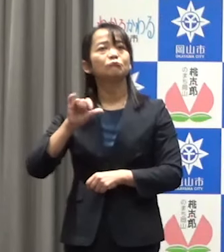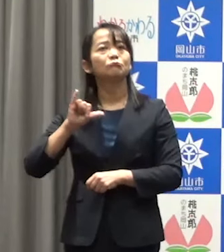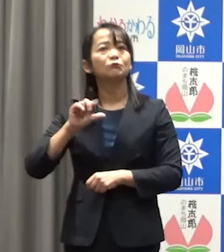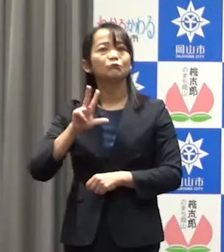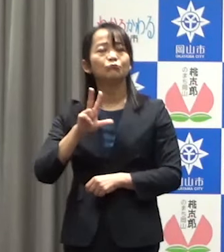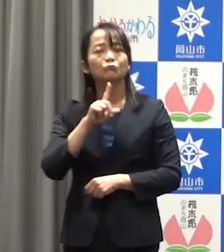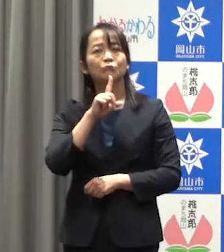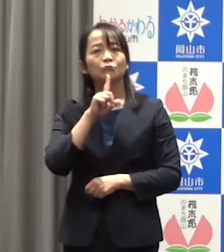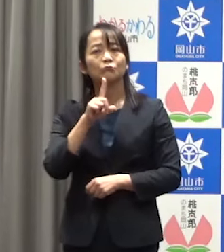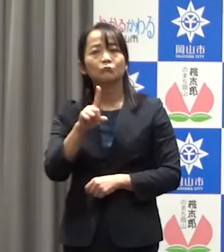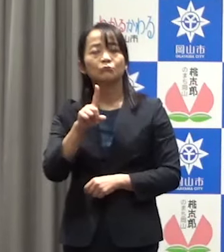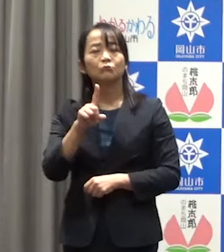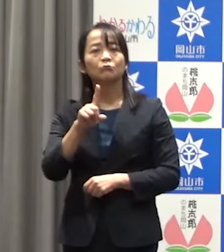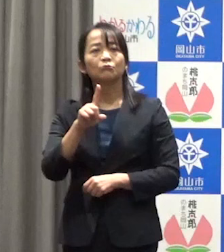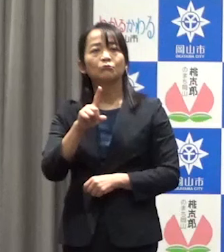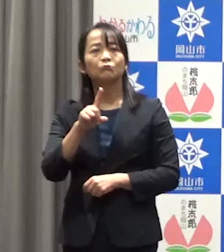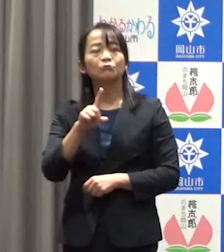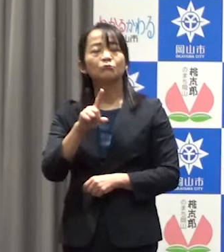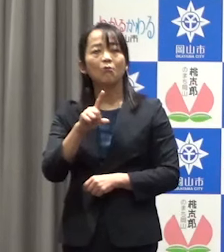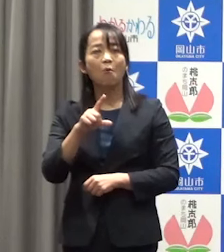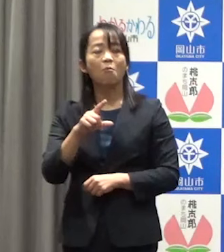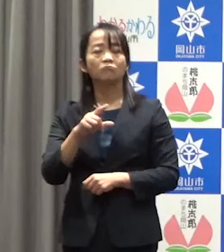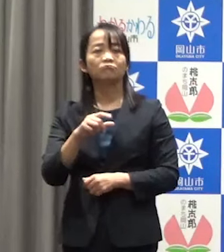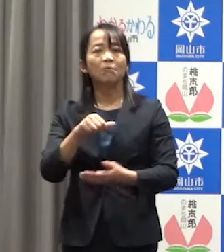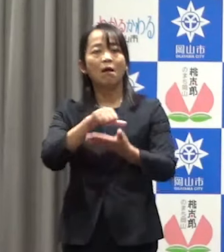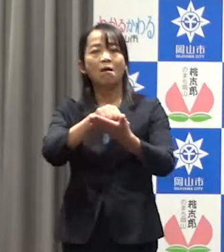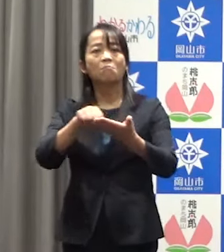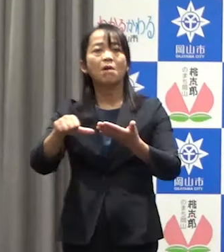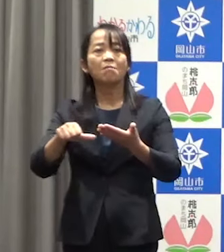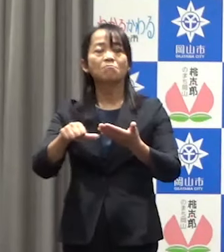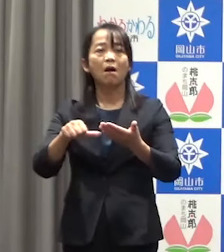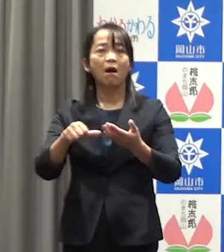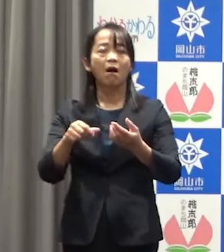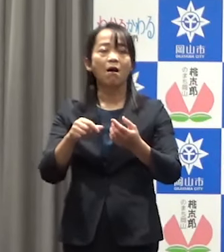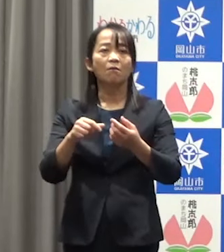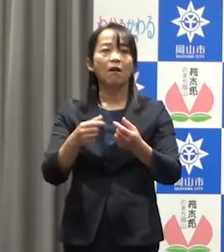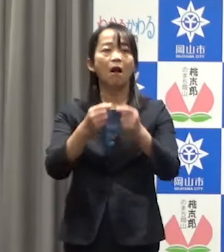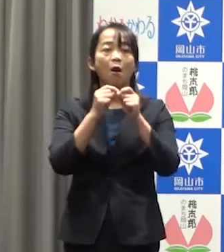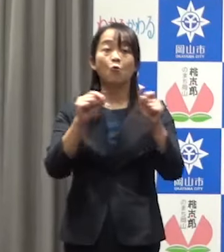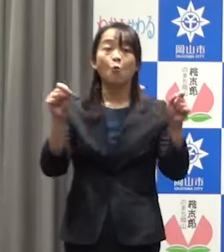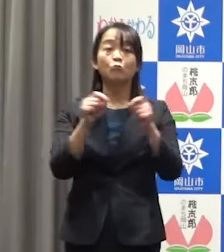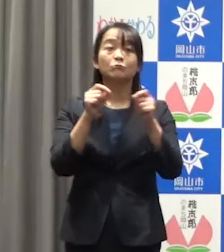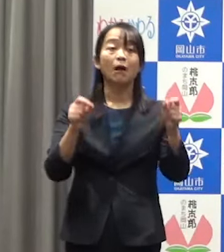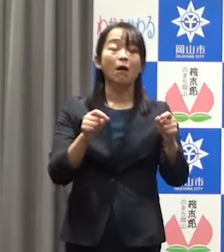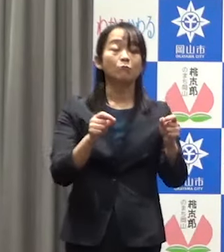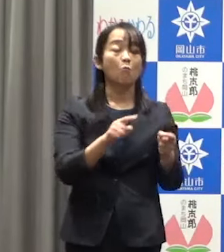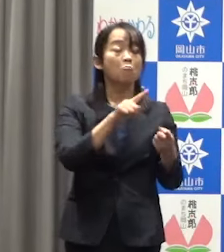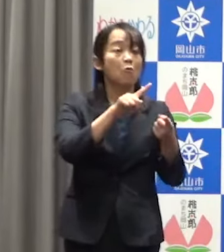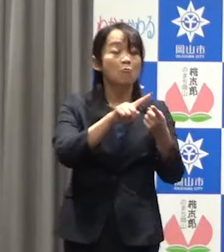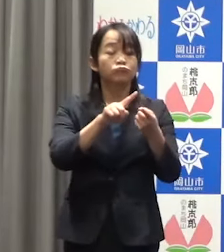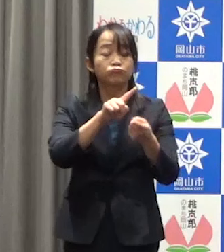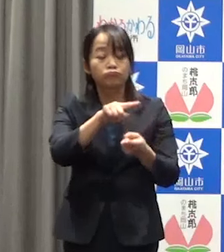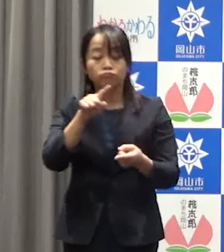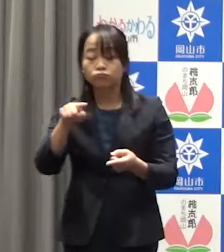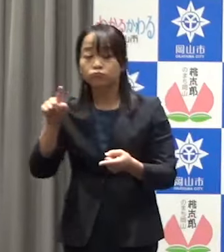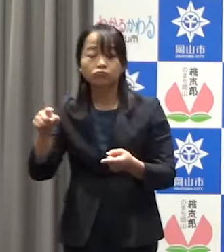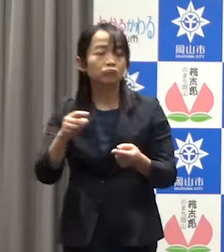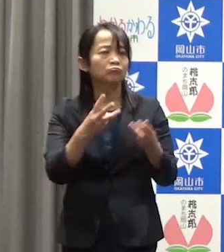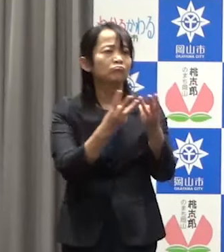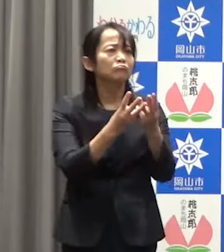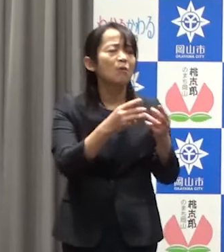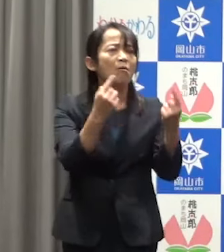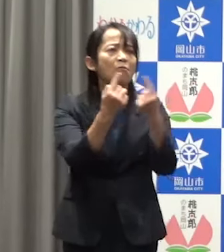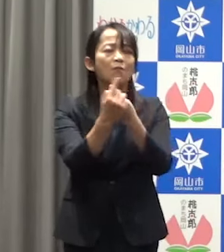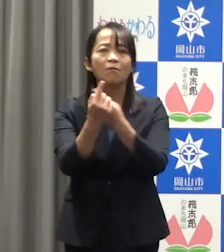ーが演奏ごとに大きく変わっていたわけであります。コンサートマスター